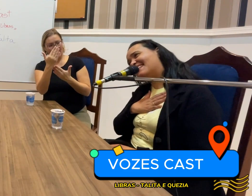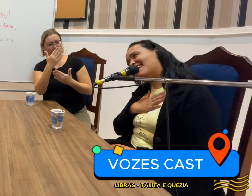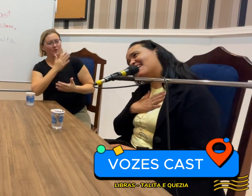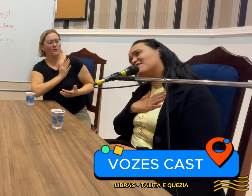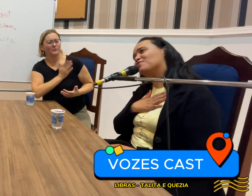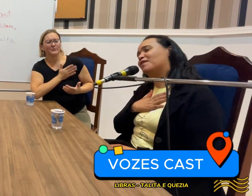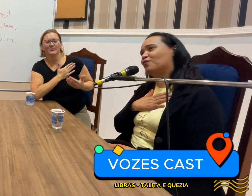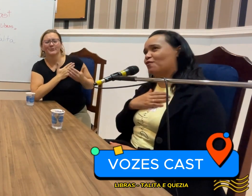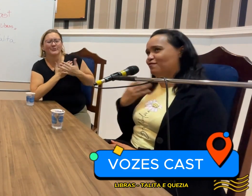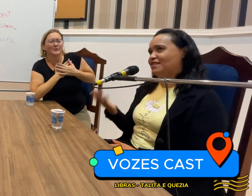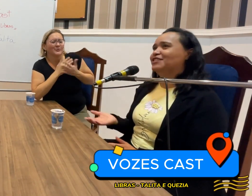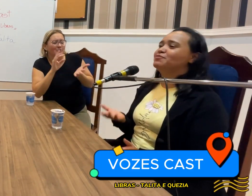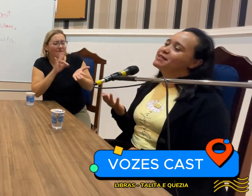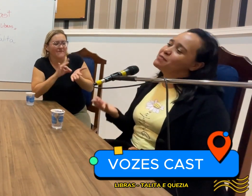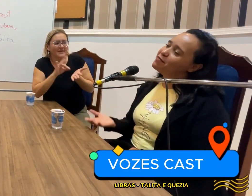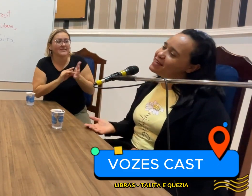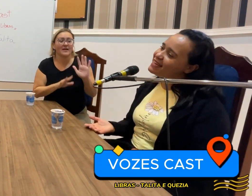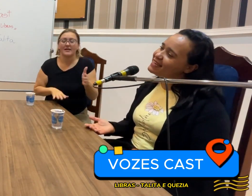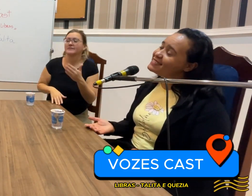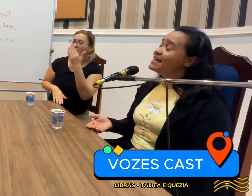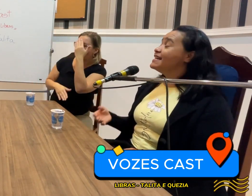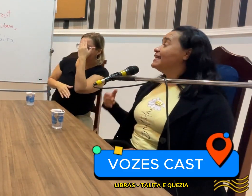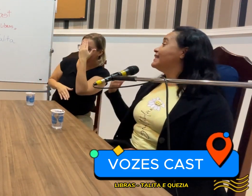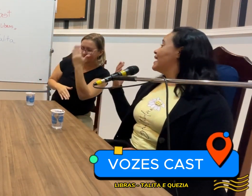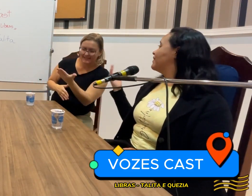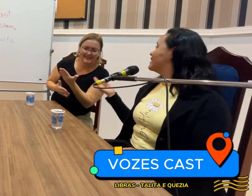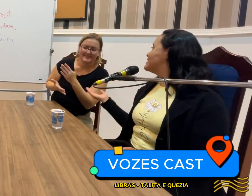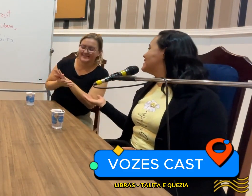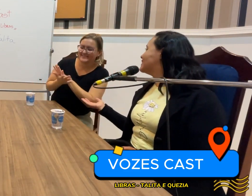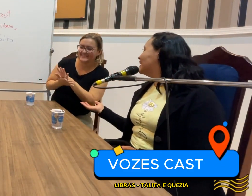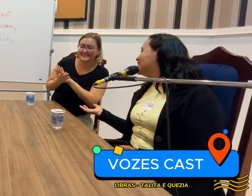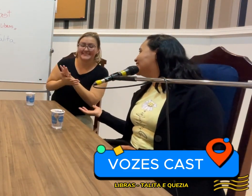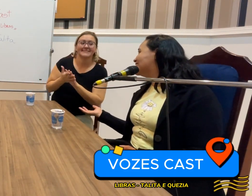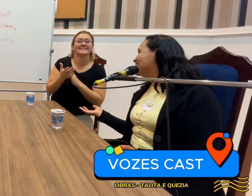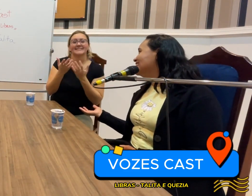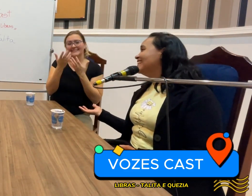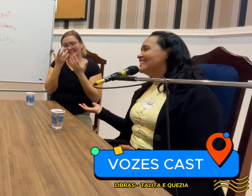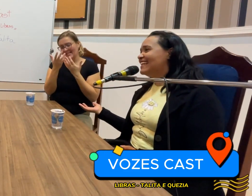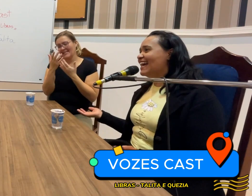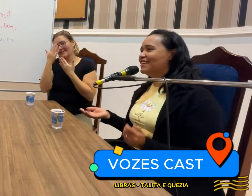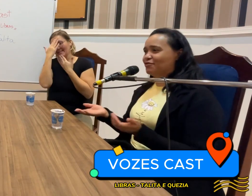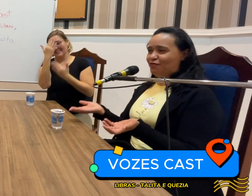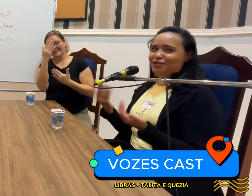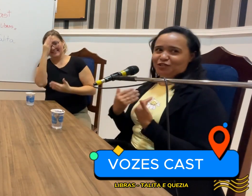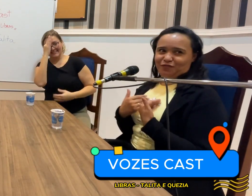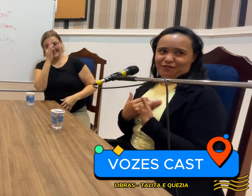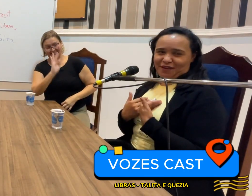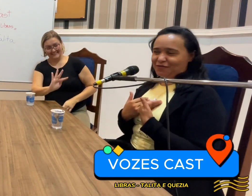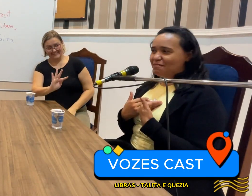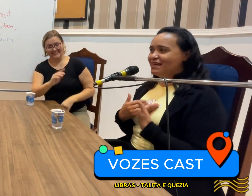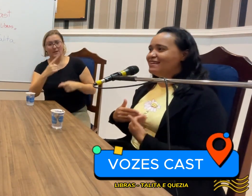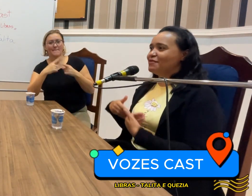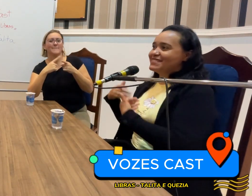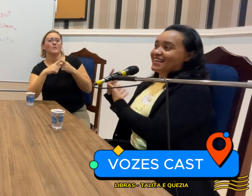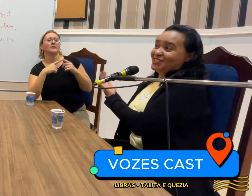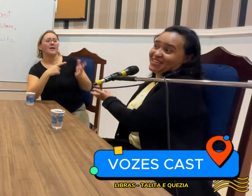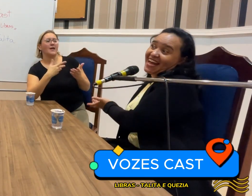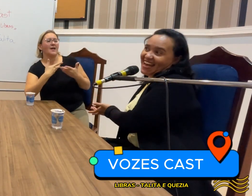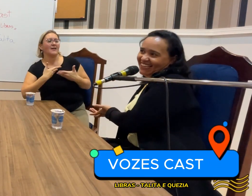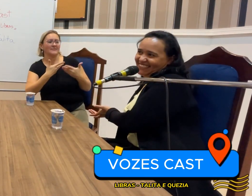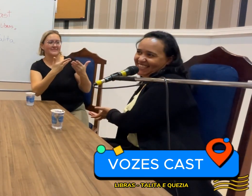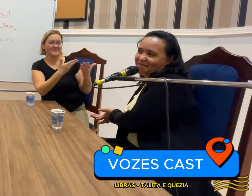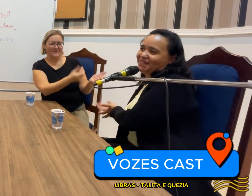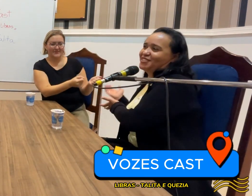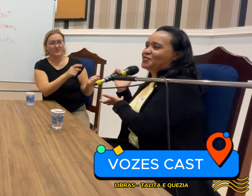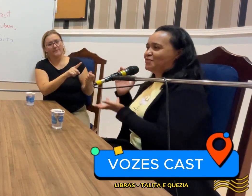que agradeço pelo convite mais uma vez. Amém. E quero agradecer a Thalita, né, que o convite que foi feito a mim, eu estendi